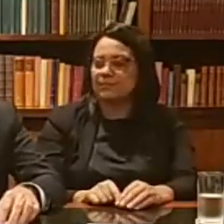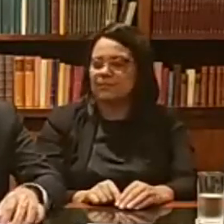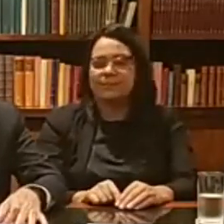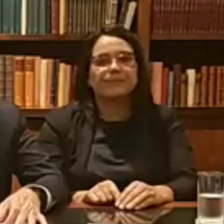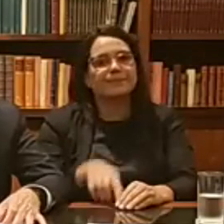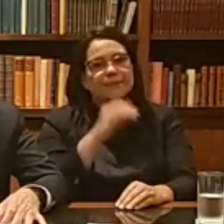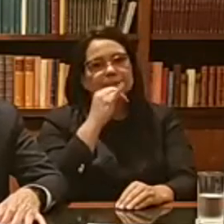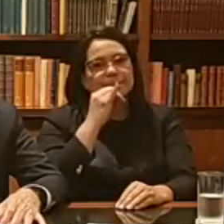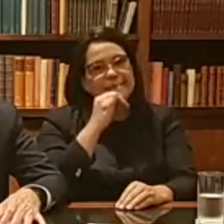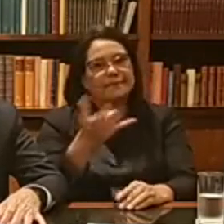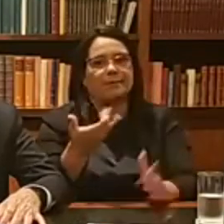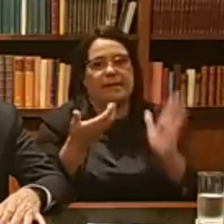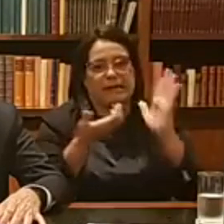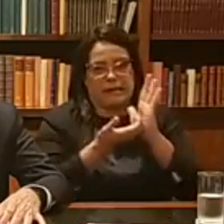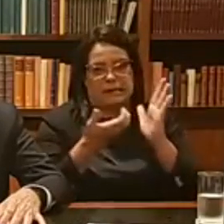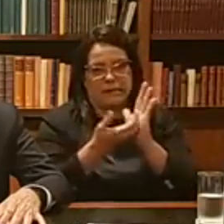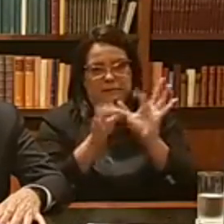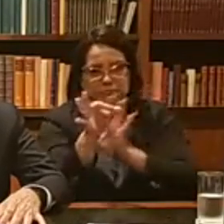um projeto da Câmara,